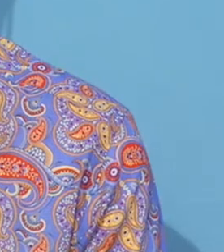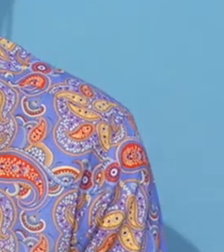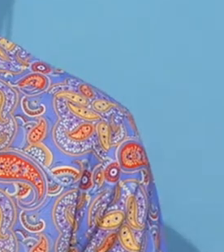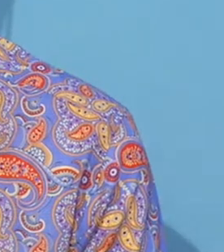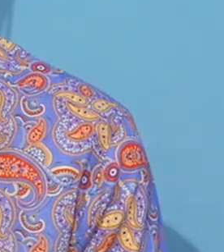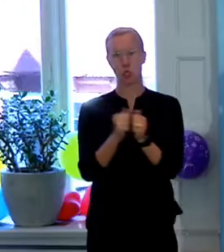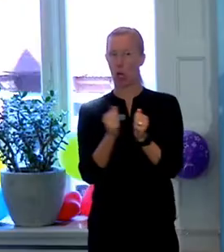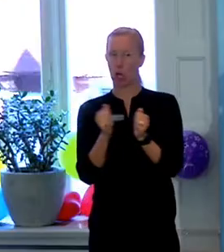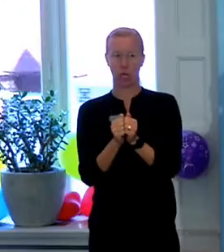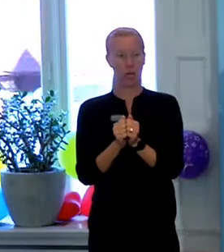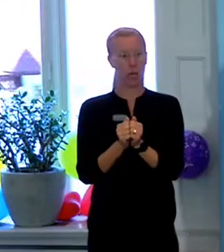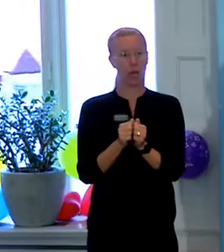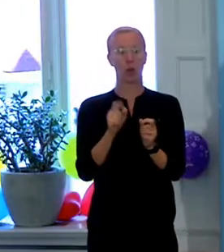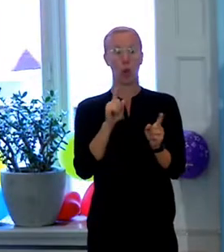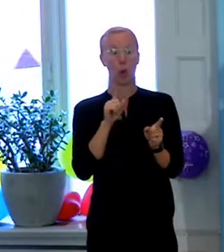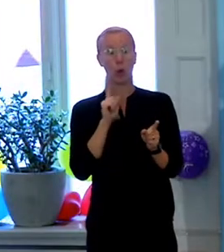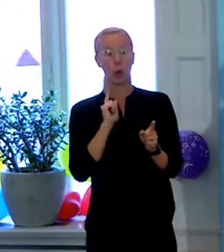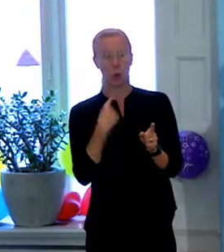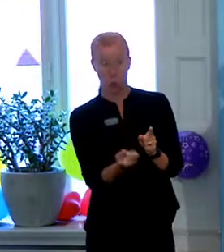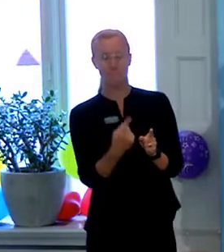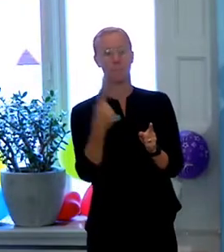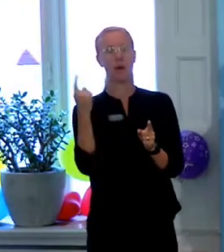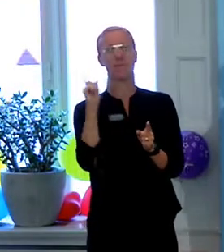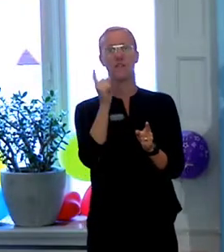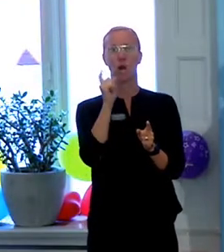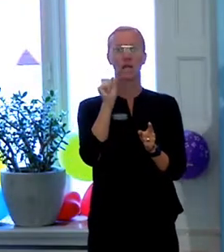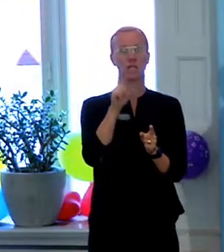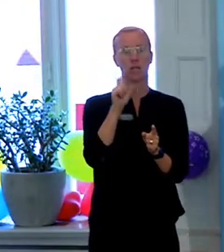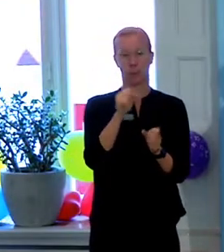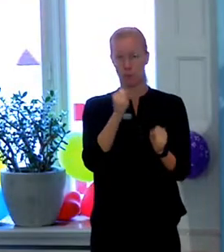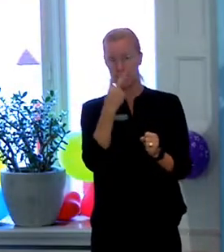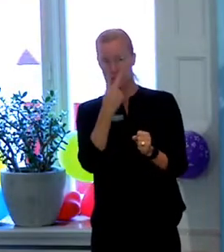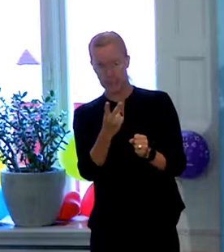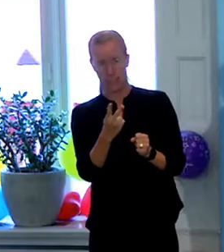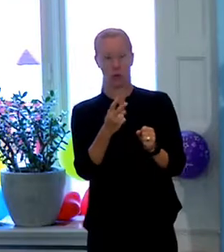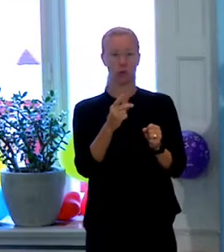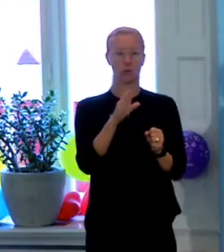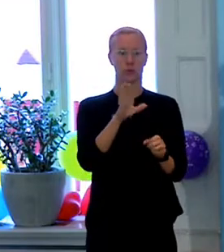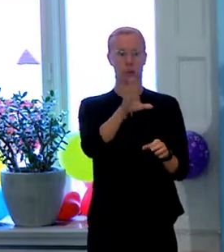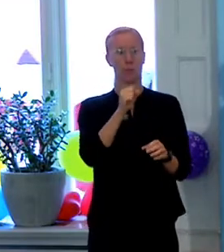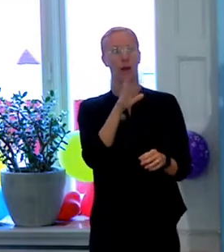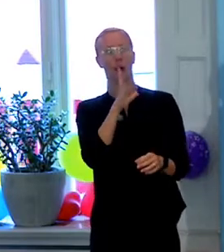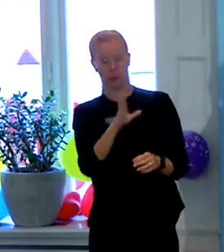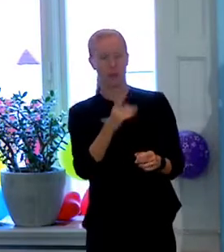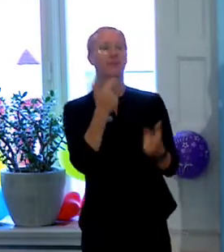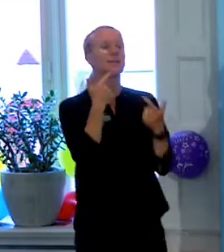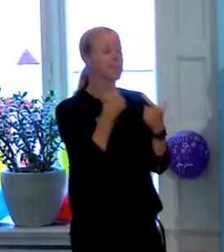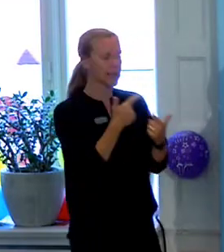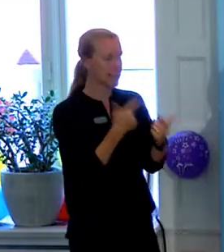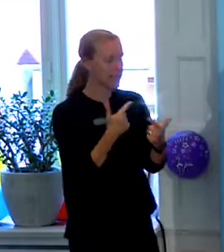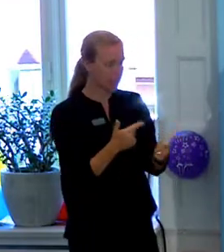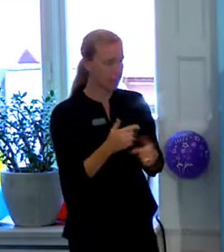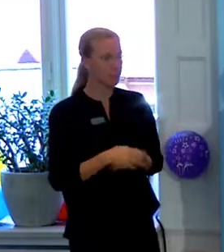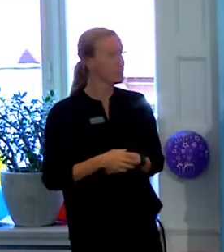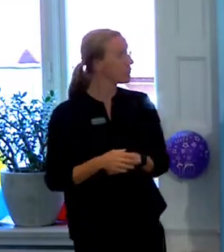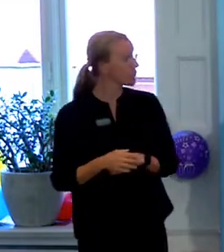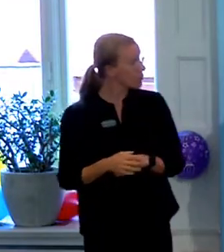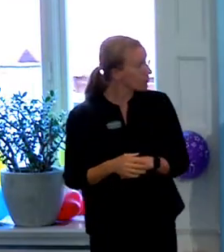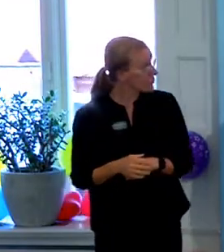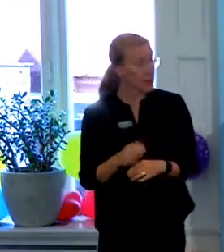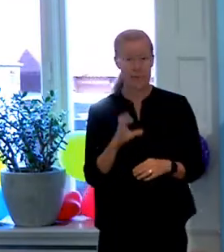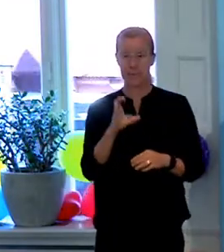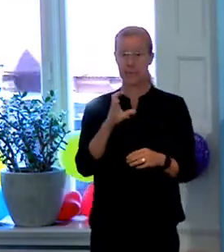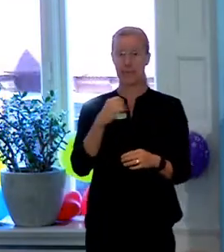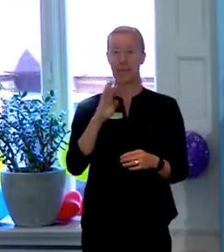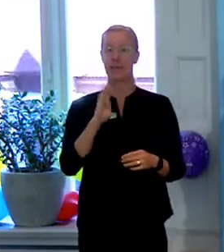sakerna. De varningssignalerna måste vi se, ta på allvar och också hjälpa. Tack, Helene Sedat vill in i detta. Nej, alltså jag